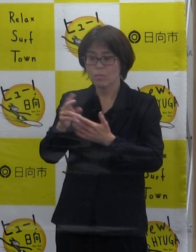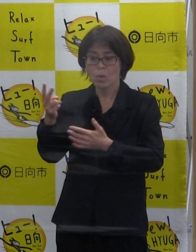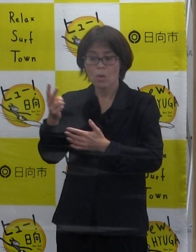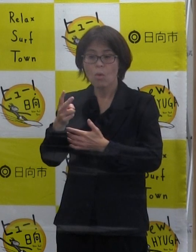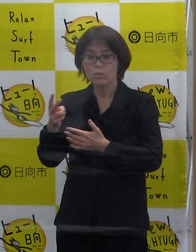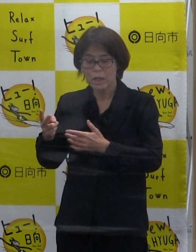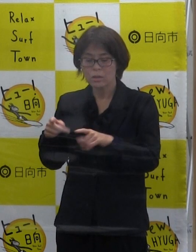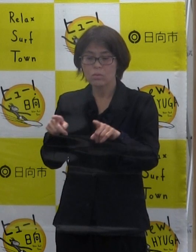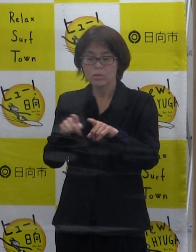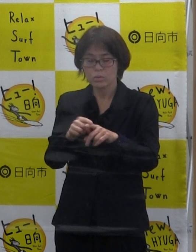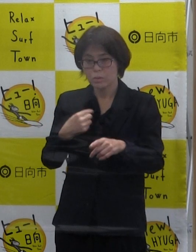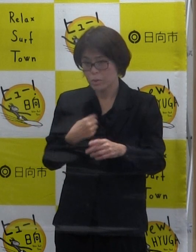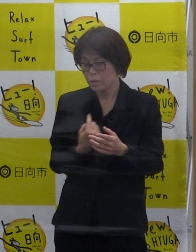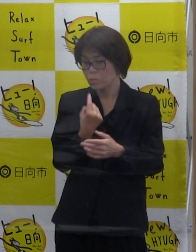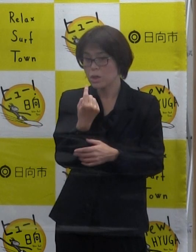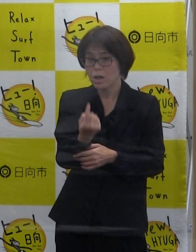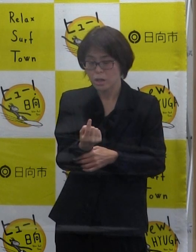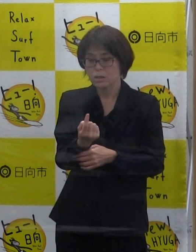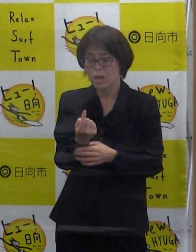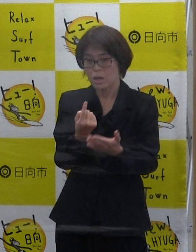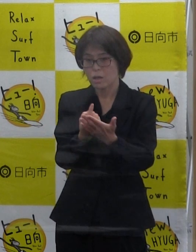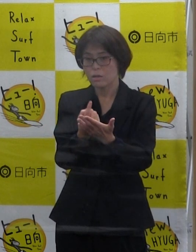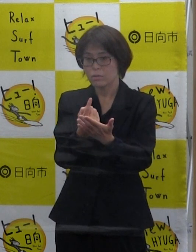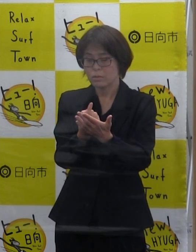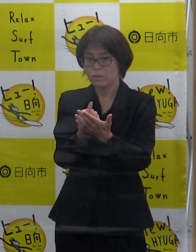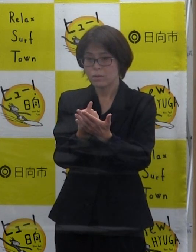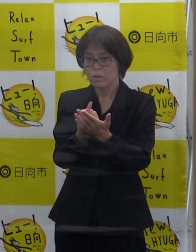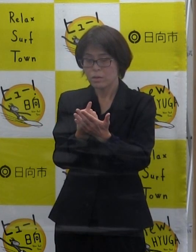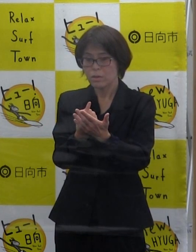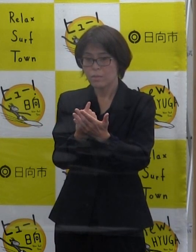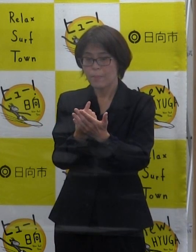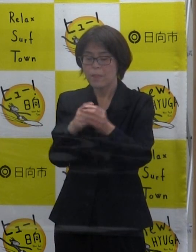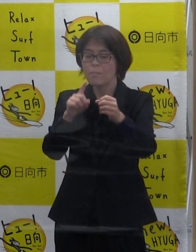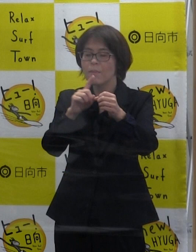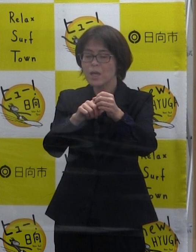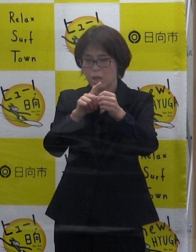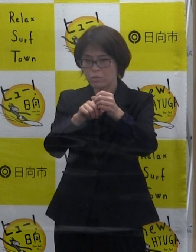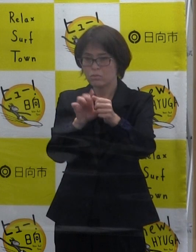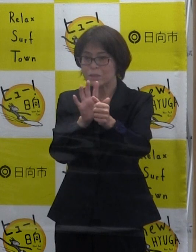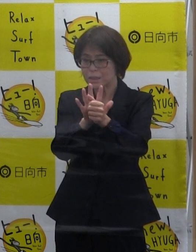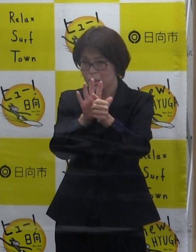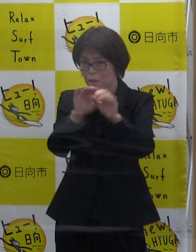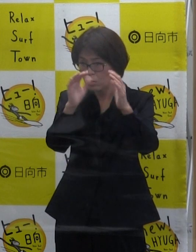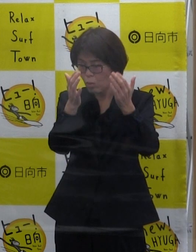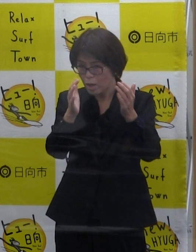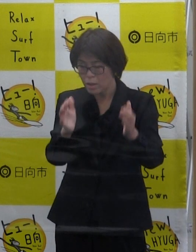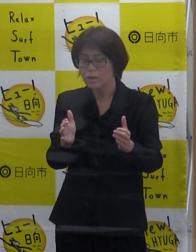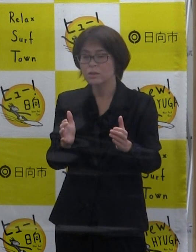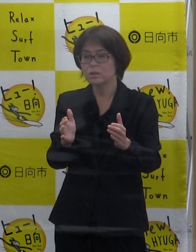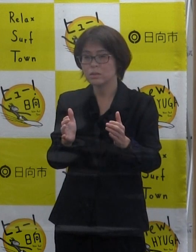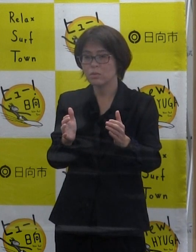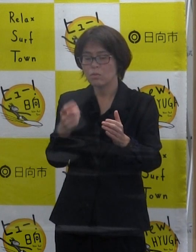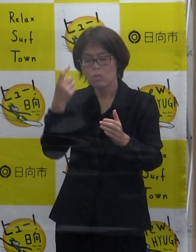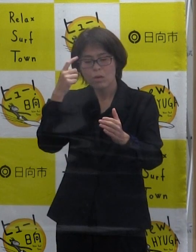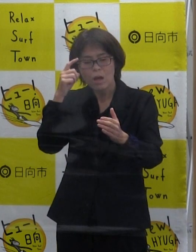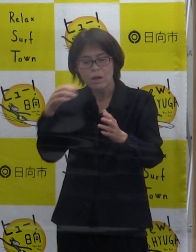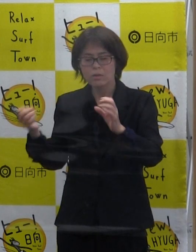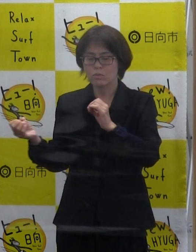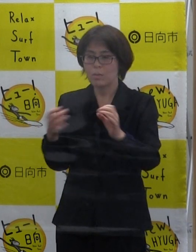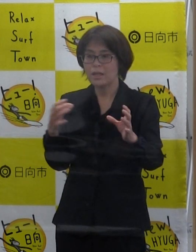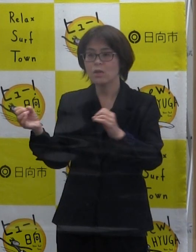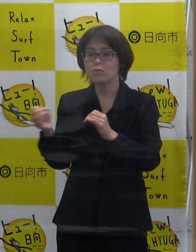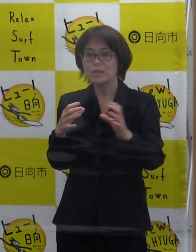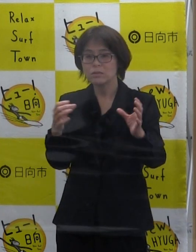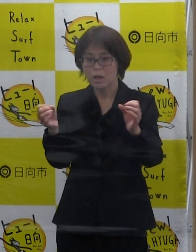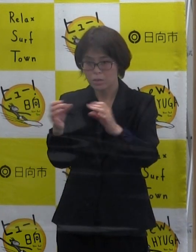お二人と共に私も参加いたしまして、私たちが目指す居住支援の形を考えるパネルディスカッション